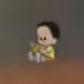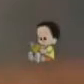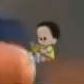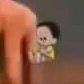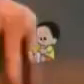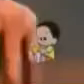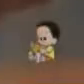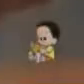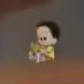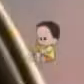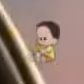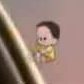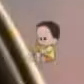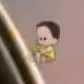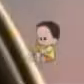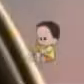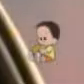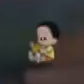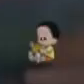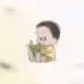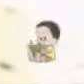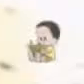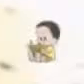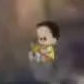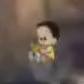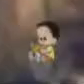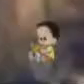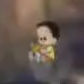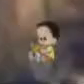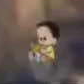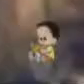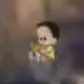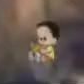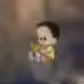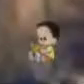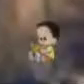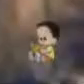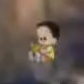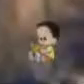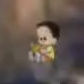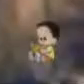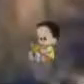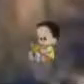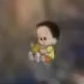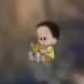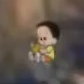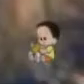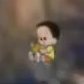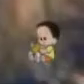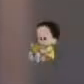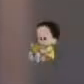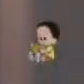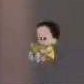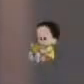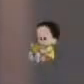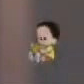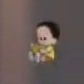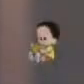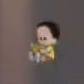começa a puxar. A cadeira gira. Ele para, ofegante. Está com um olhar de determinação.